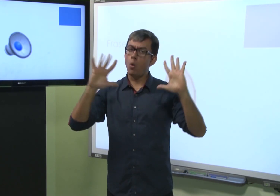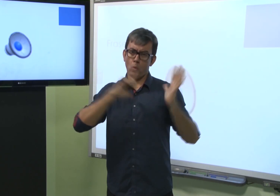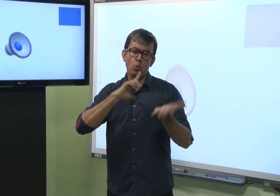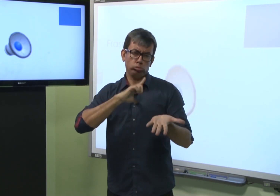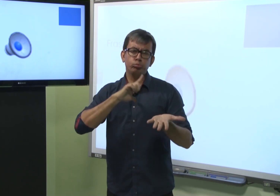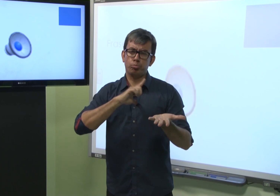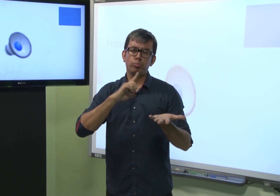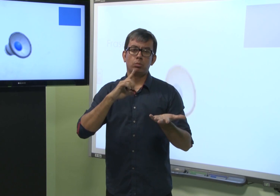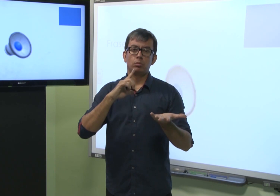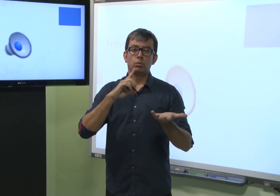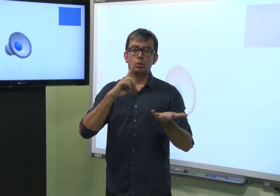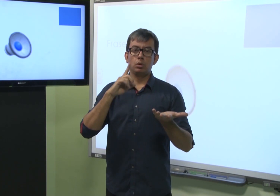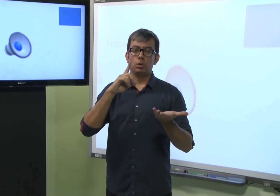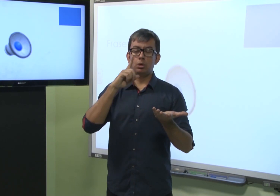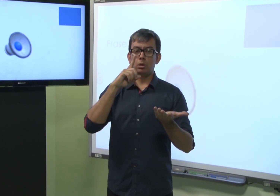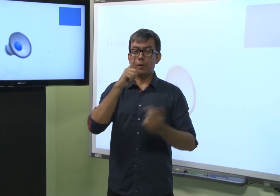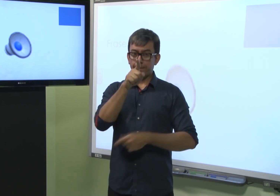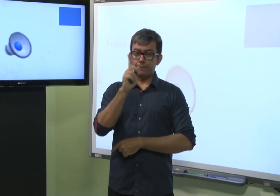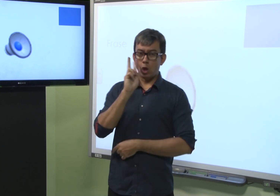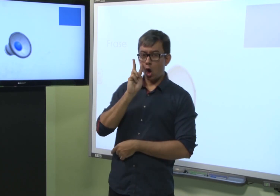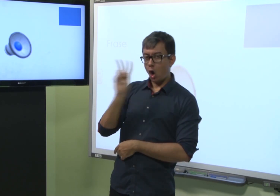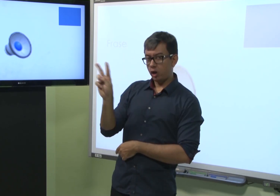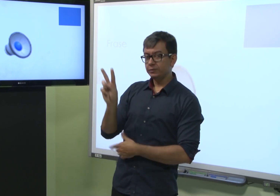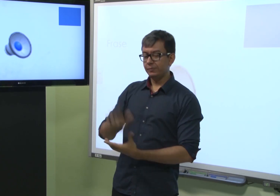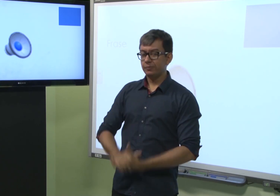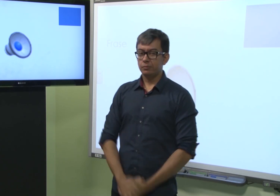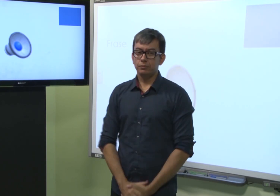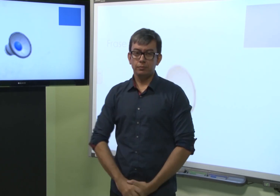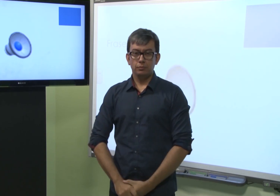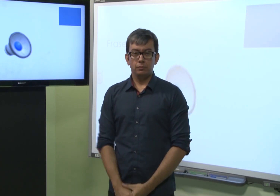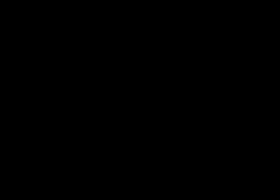pouco sobre a coesão. Vocês assistam o vídeo.